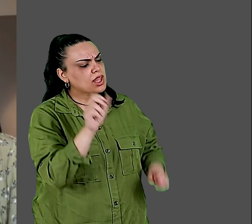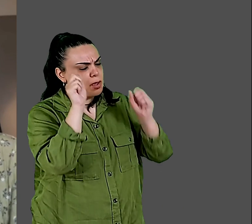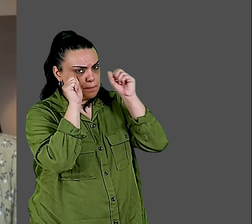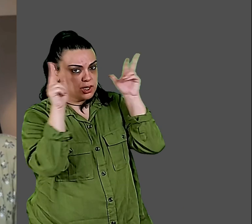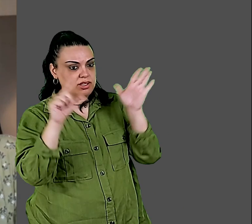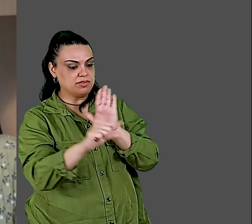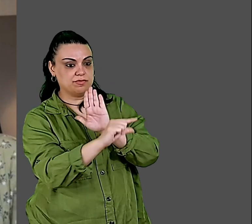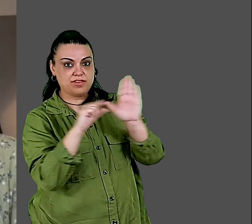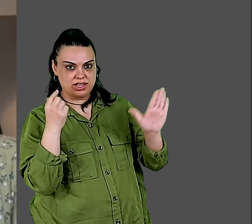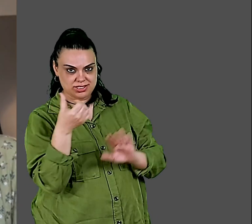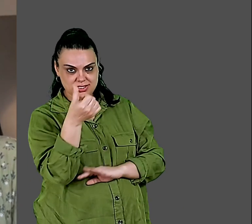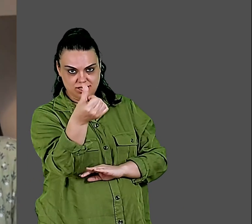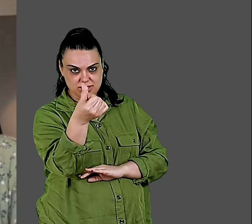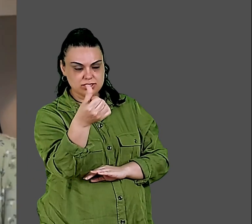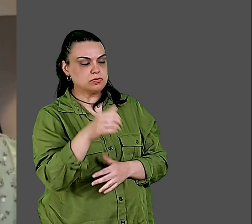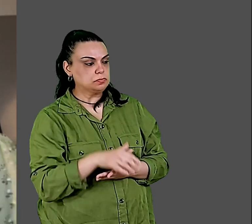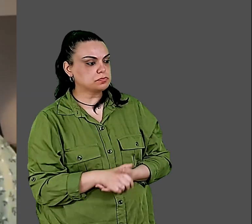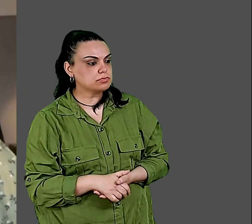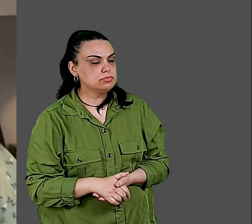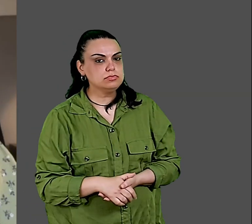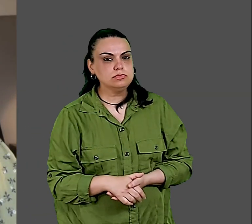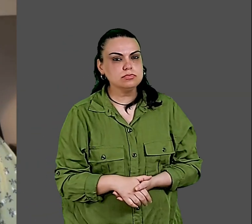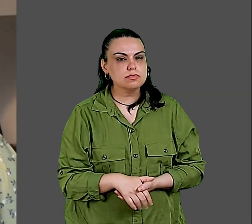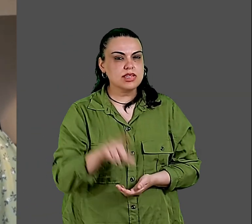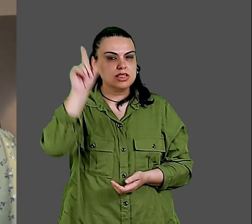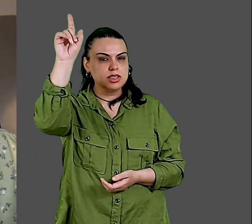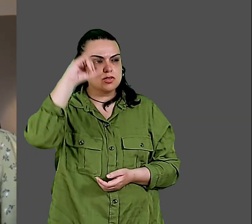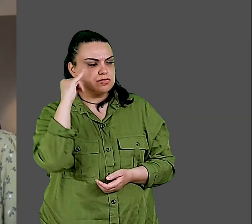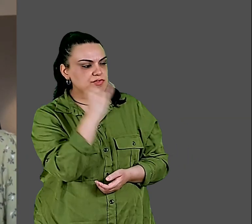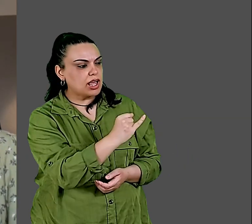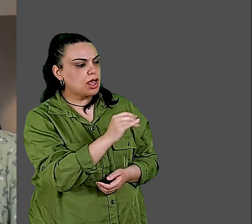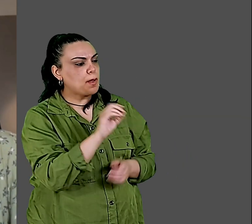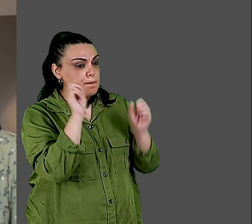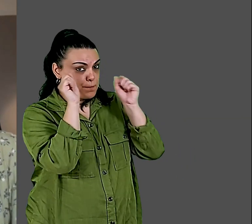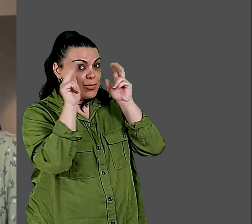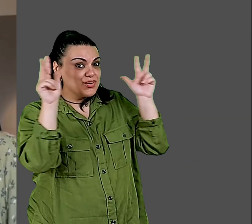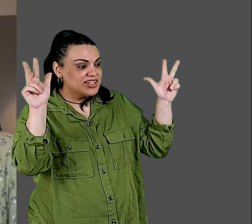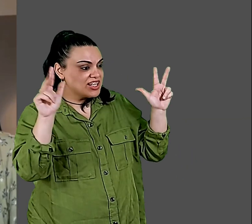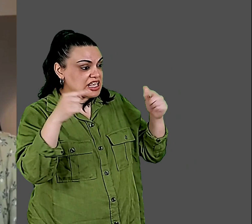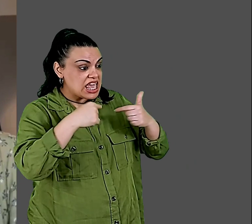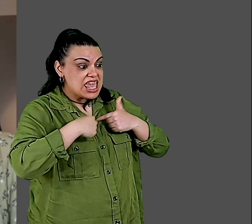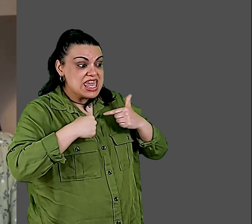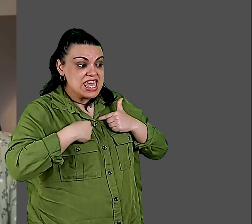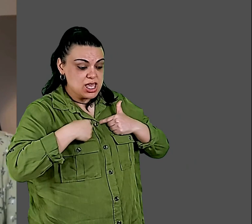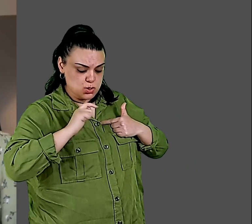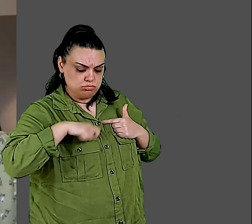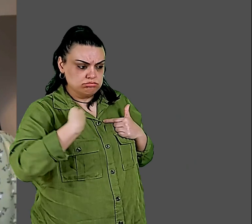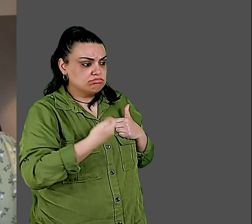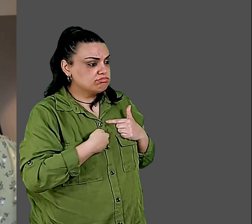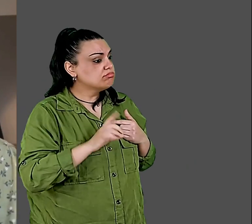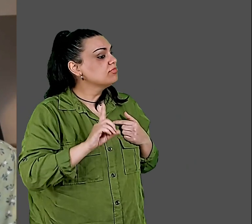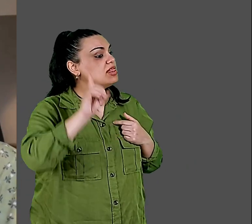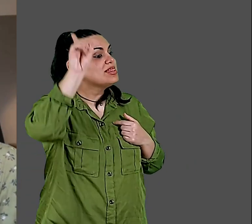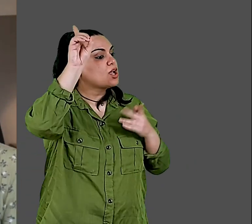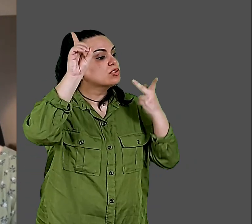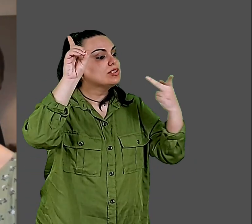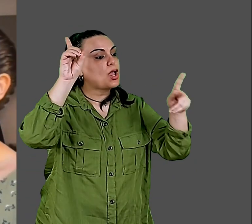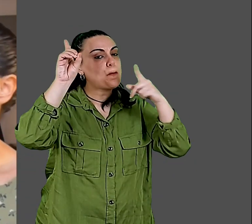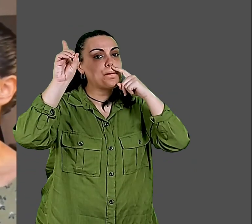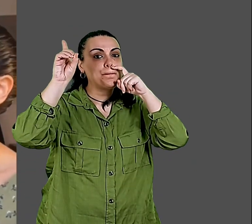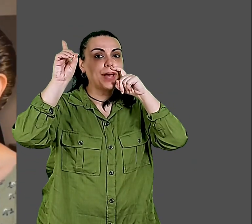Moisés, verso de número 6, ele diz assim: eu sou o Deus de teu pai. Eu sou o Deus de teu